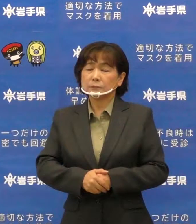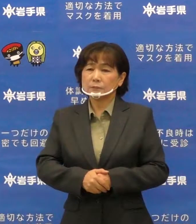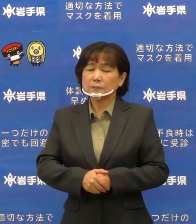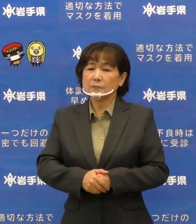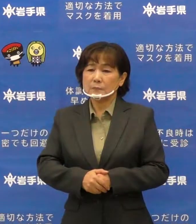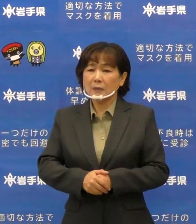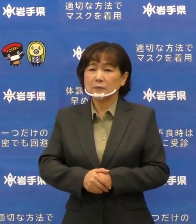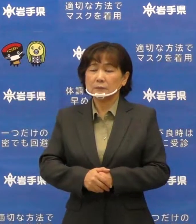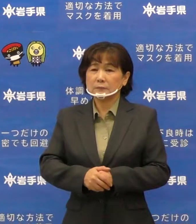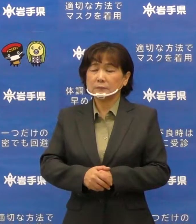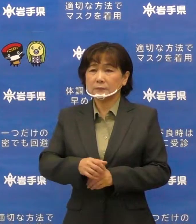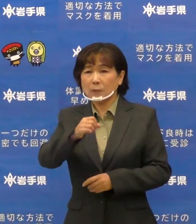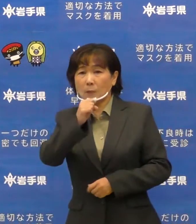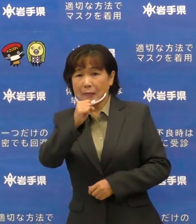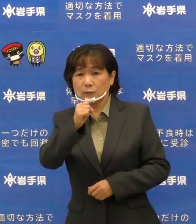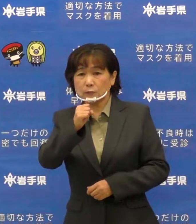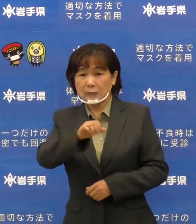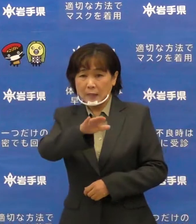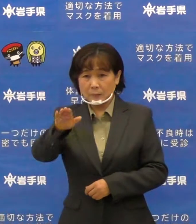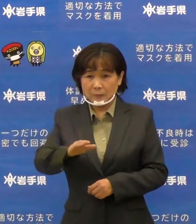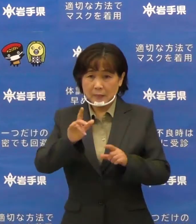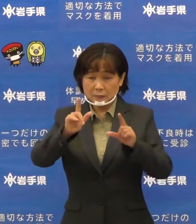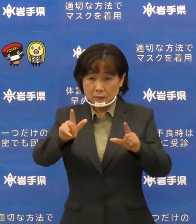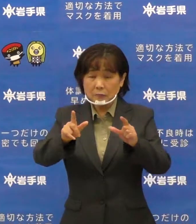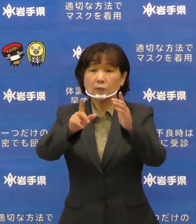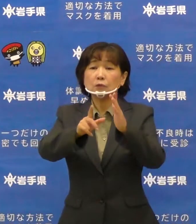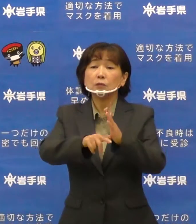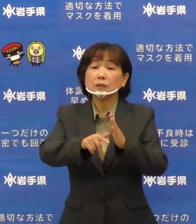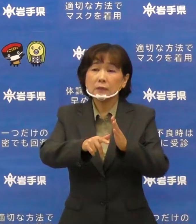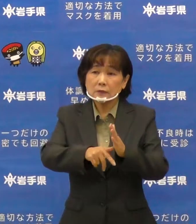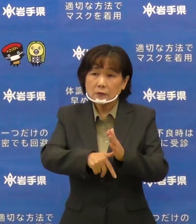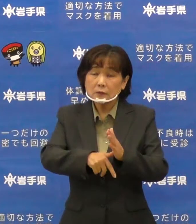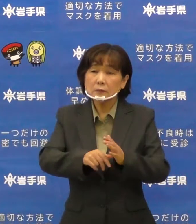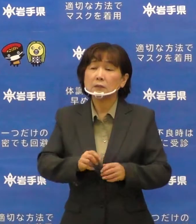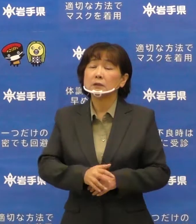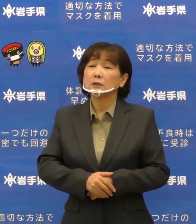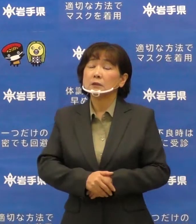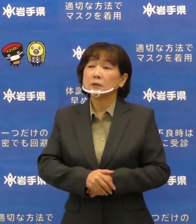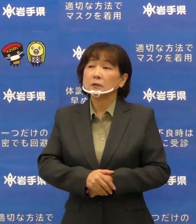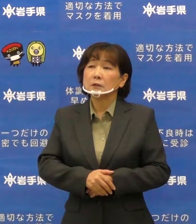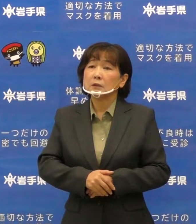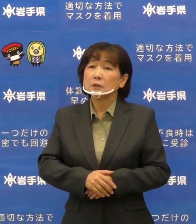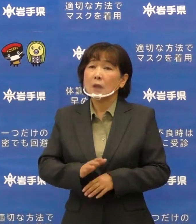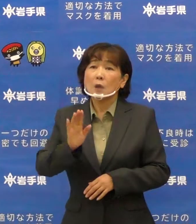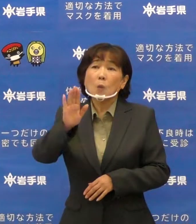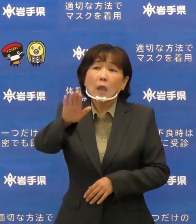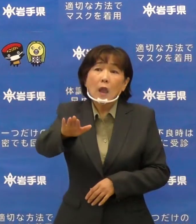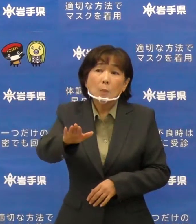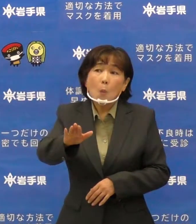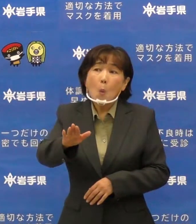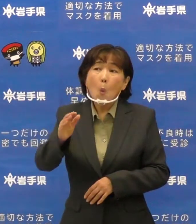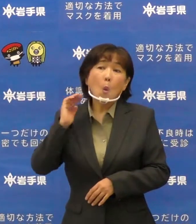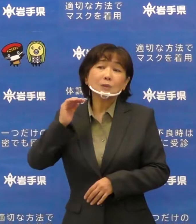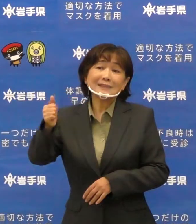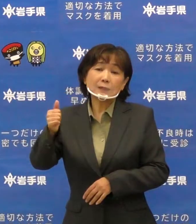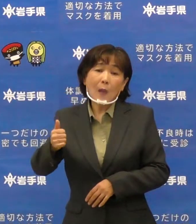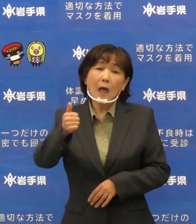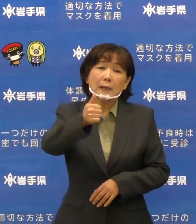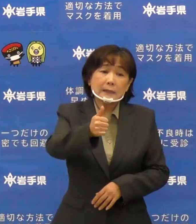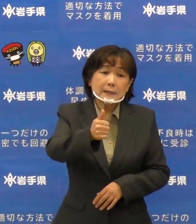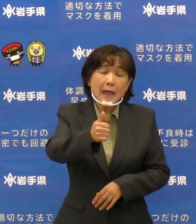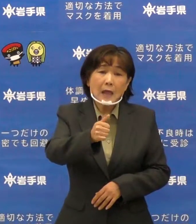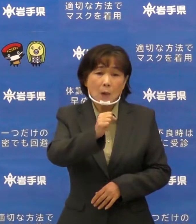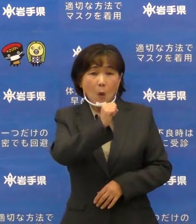とかですね、大声とかそういったところの応援というのは今のお考えはありますでしょうか。 もうここは臨機応変ということ